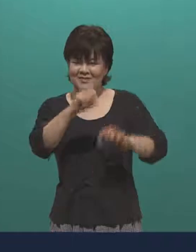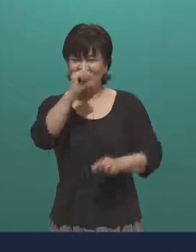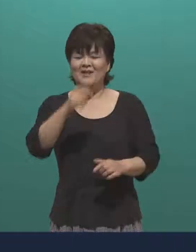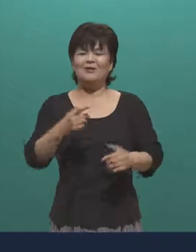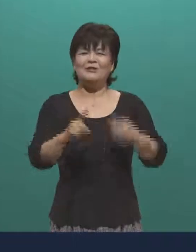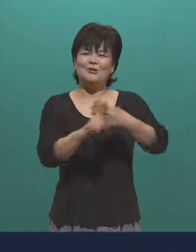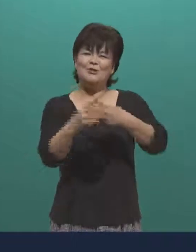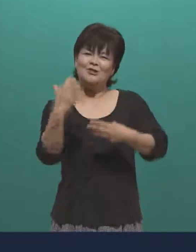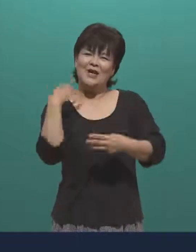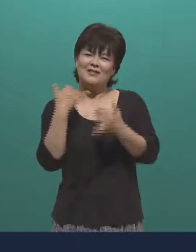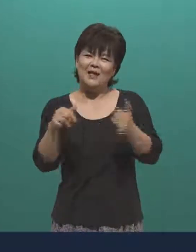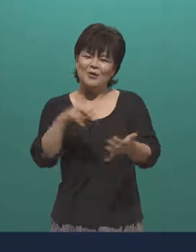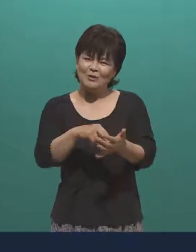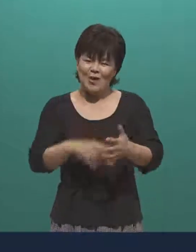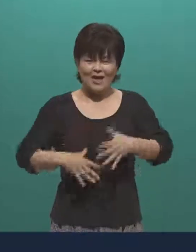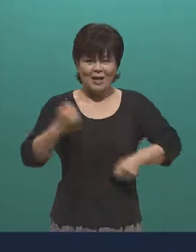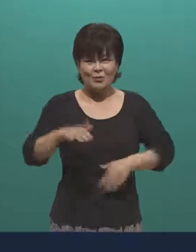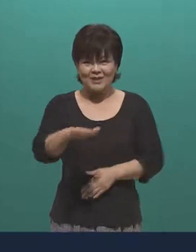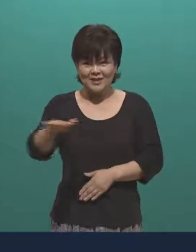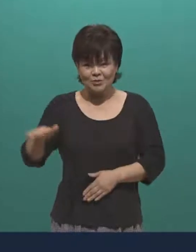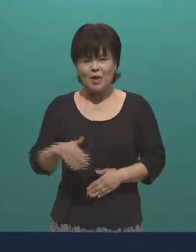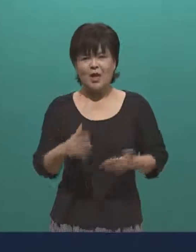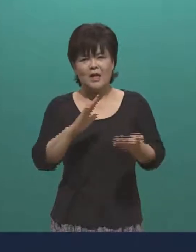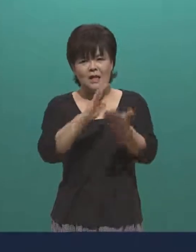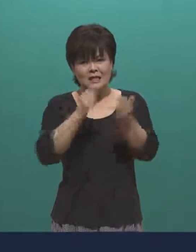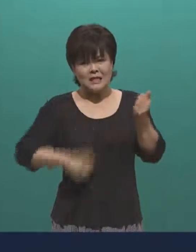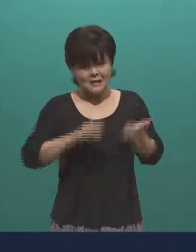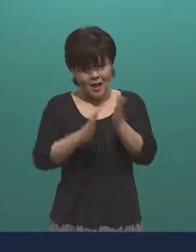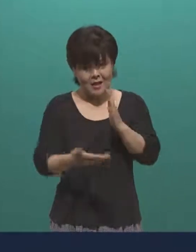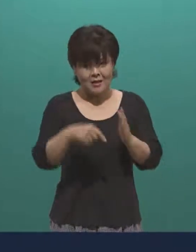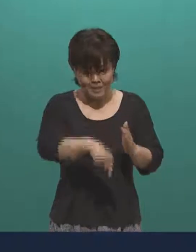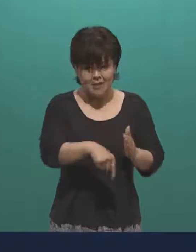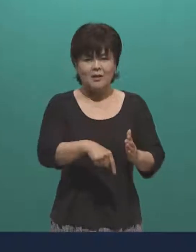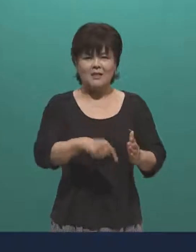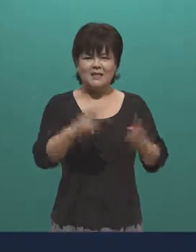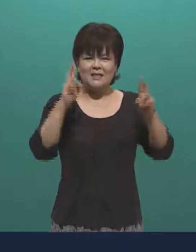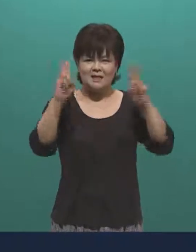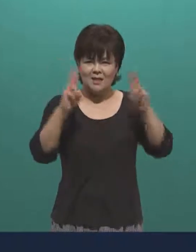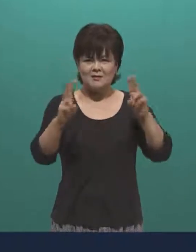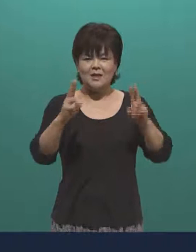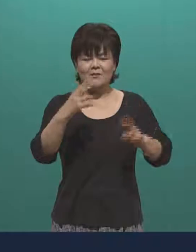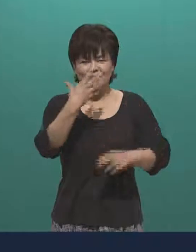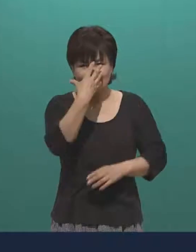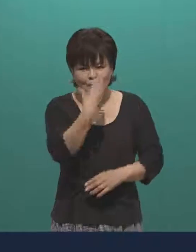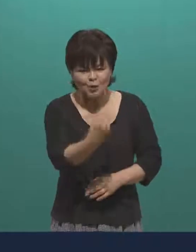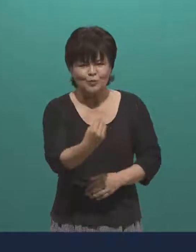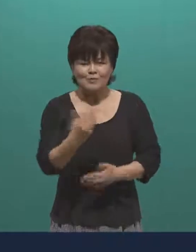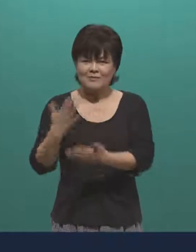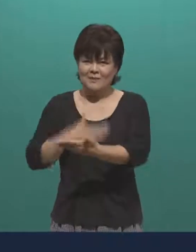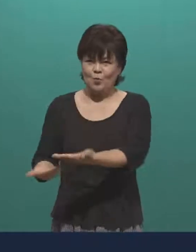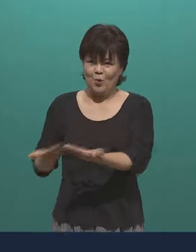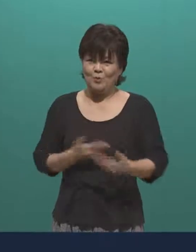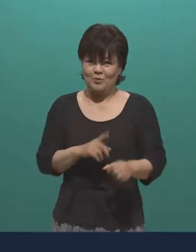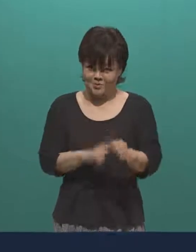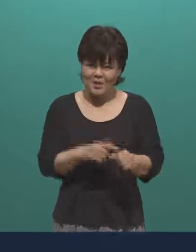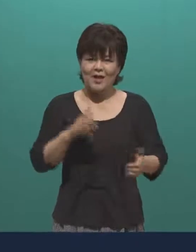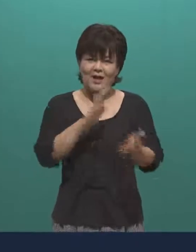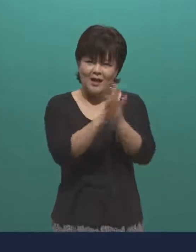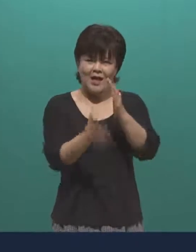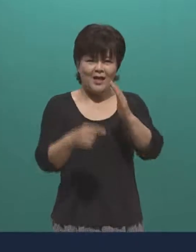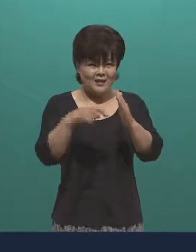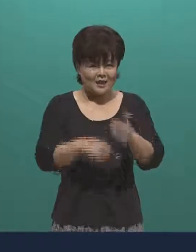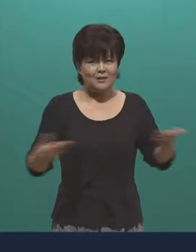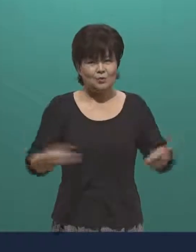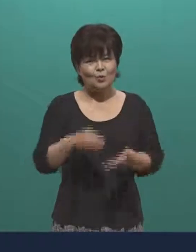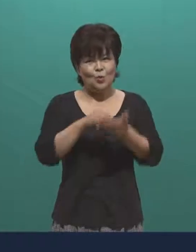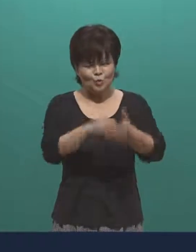者としては学生たちに県内にある企業の魅力を知ってもらい、県内での就職